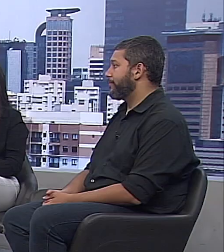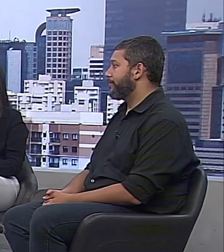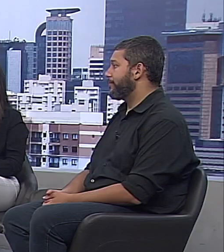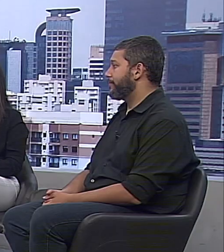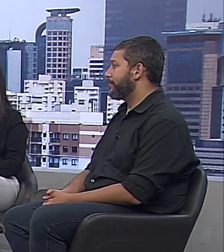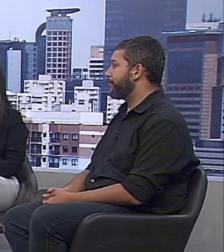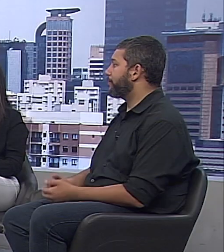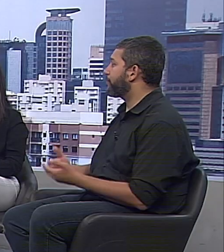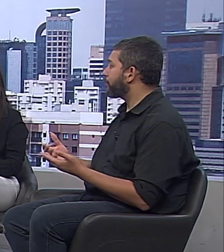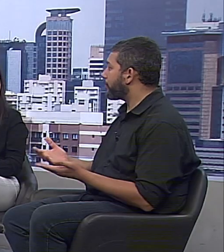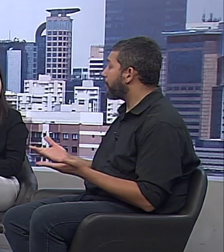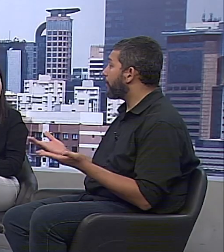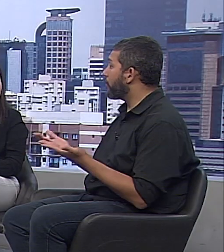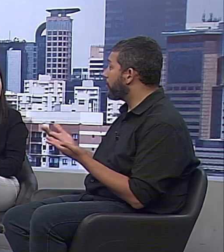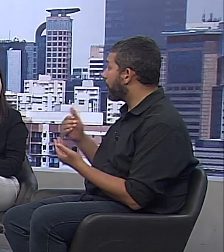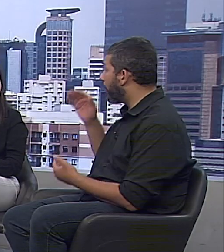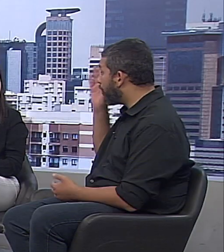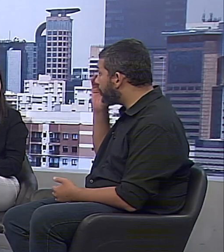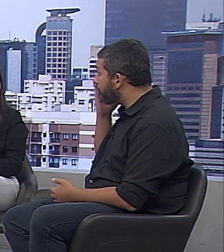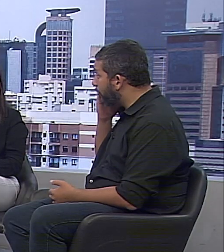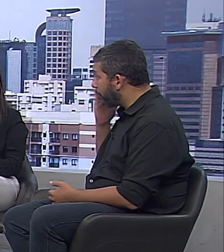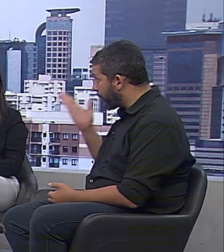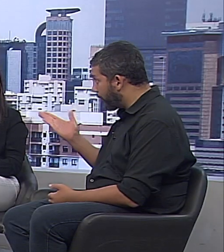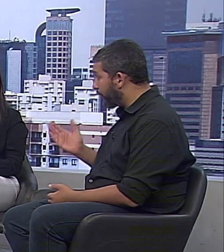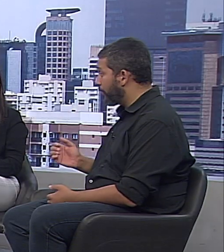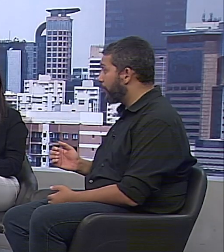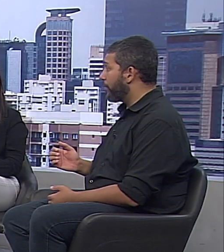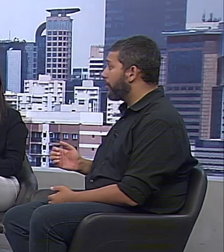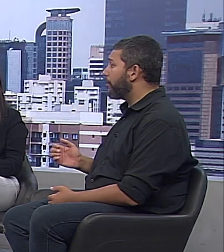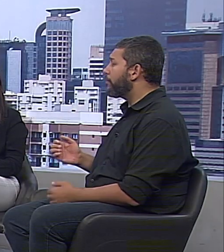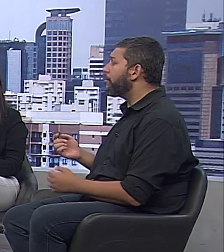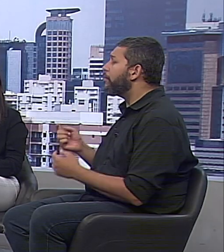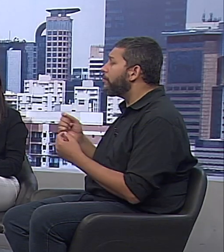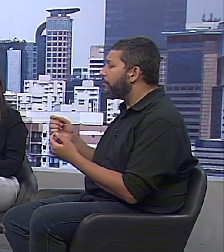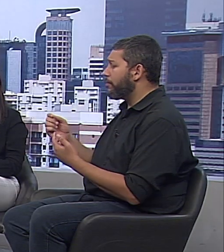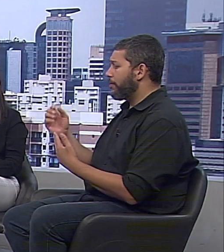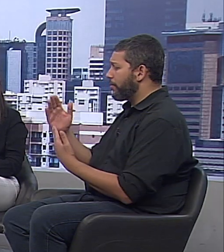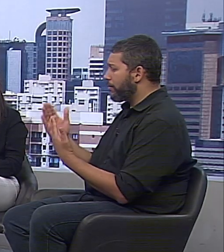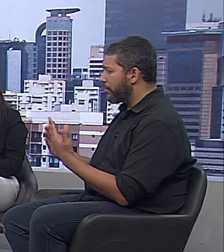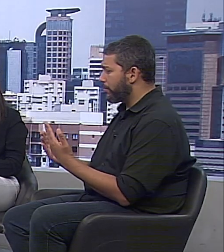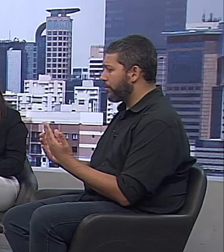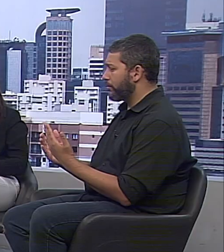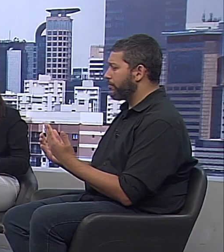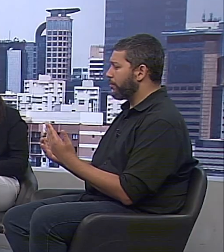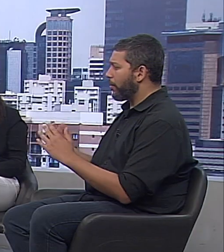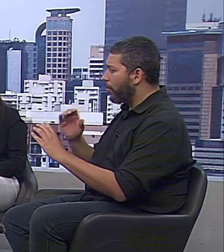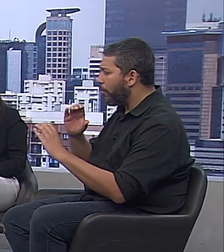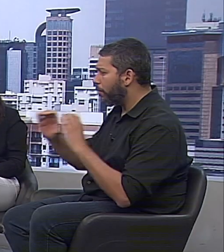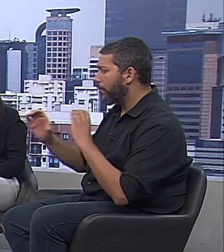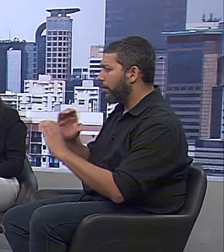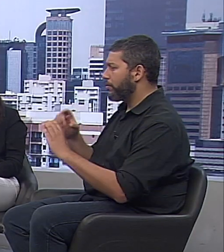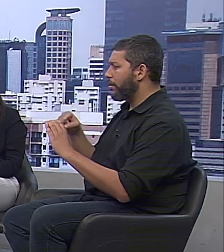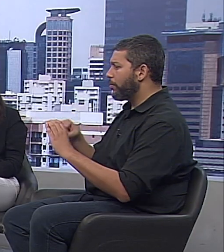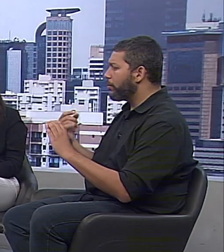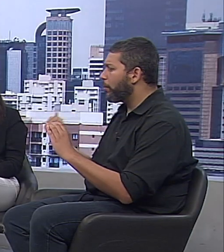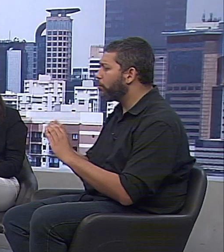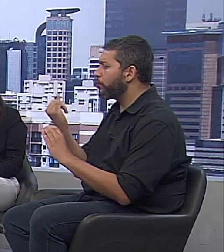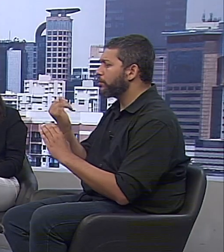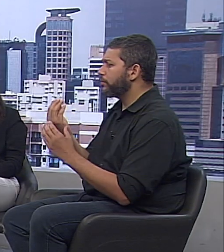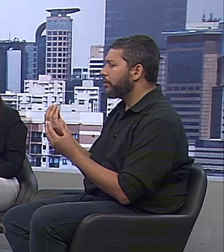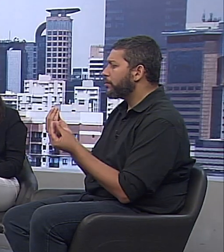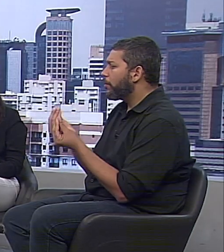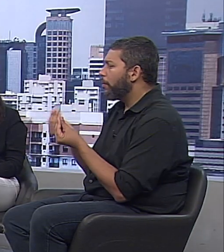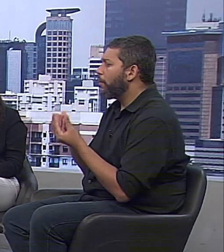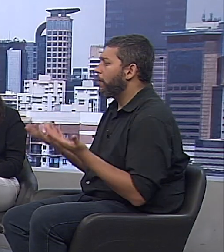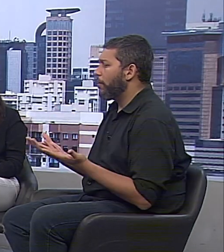gente queria saber qual é a importância de haver um meio de comunicação como a Libras, né,